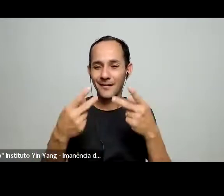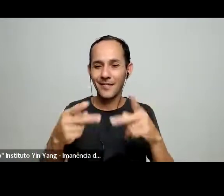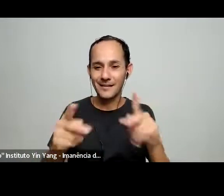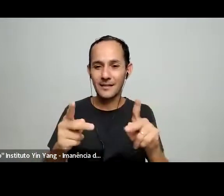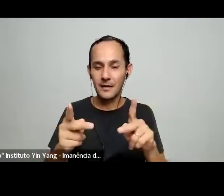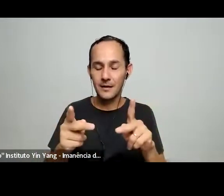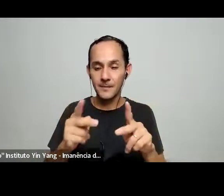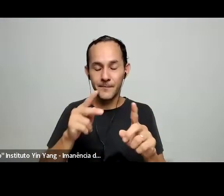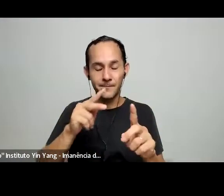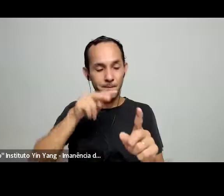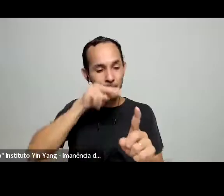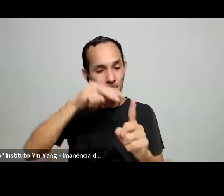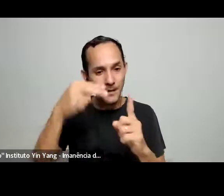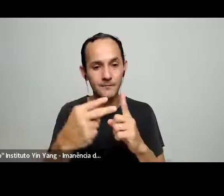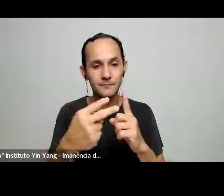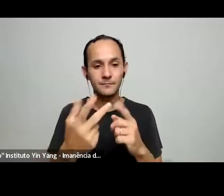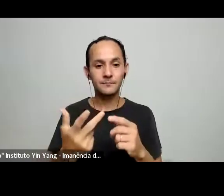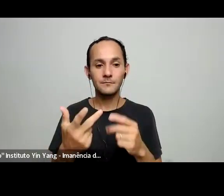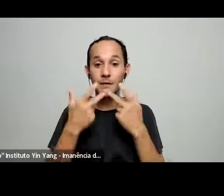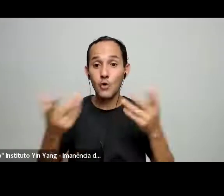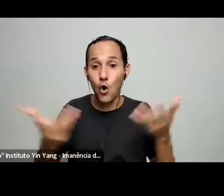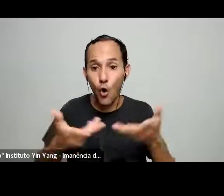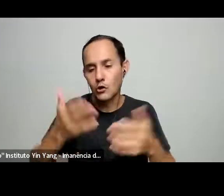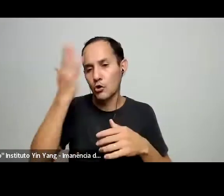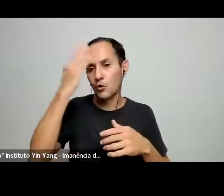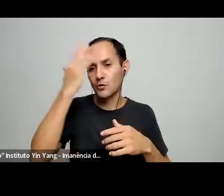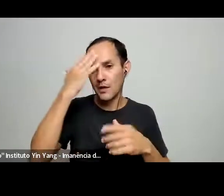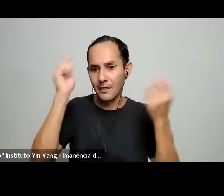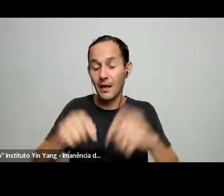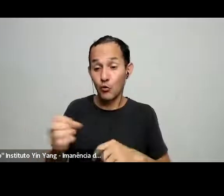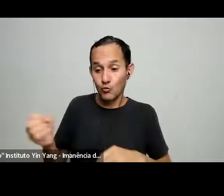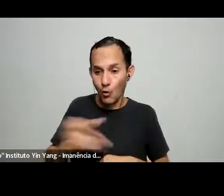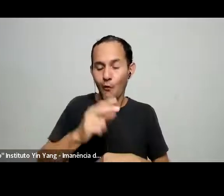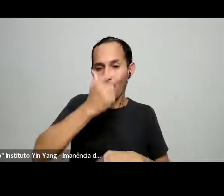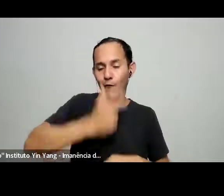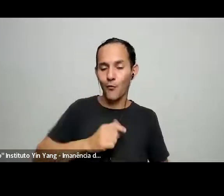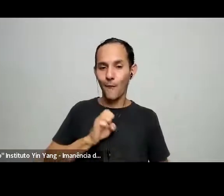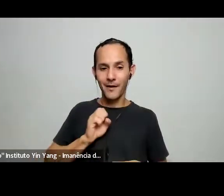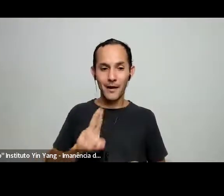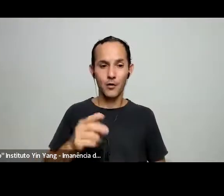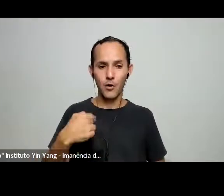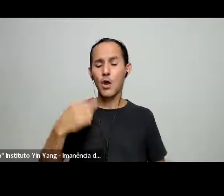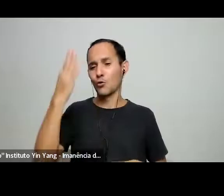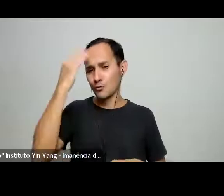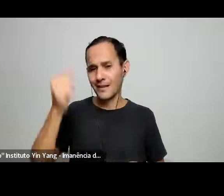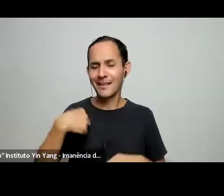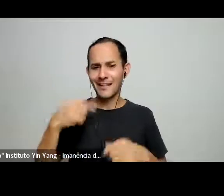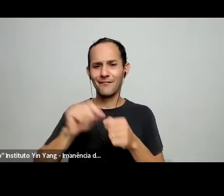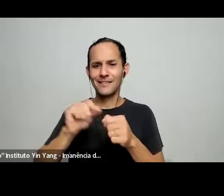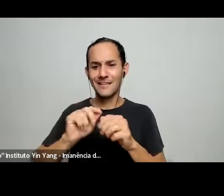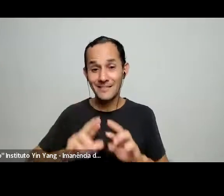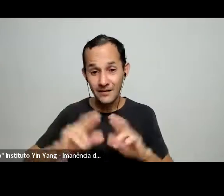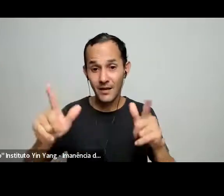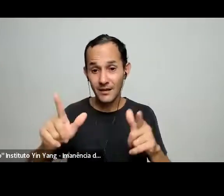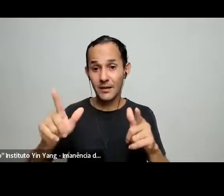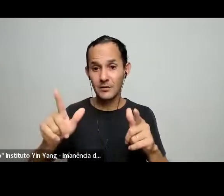desse olhar deles, dizer, hoje eu sei que eu posso ser um novo eu, hoje eu sei que eu posso fazer diferente. Isso